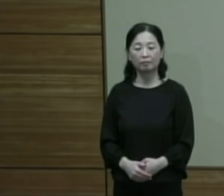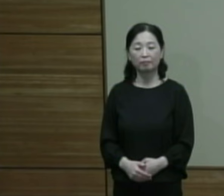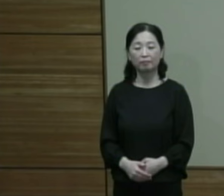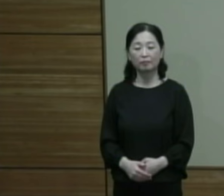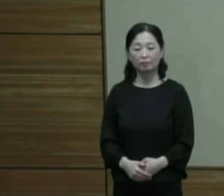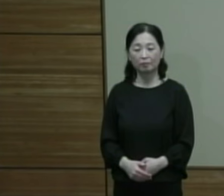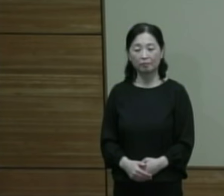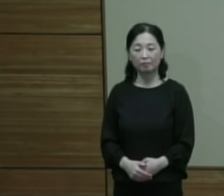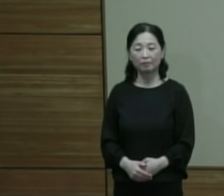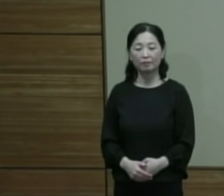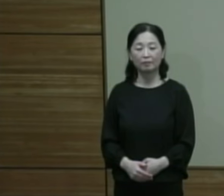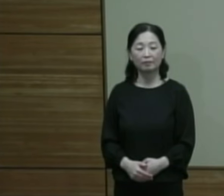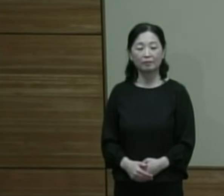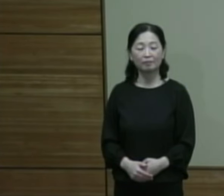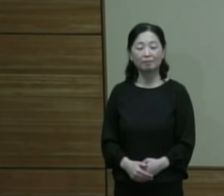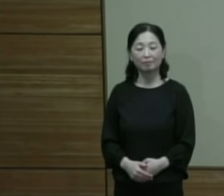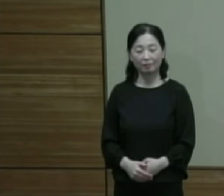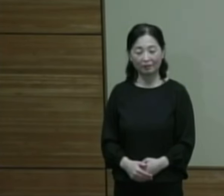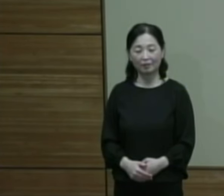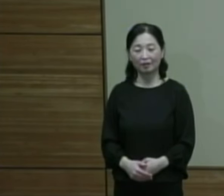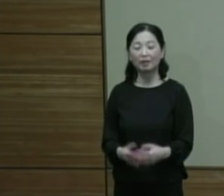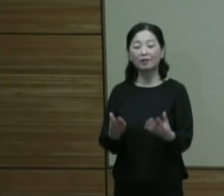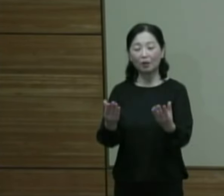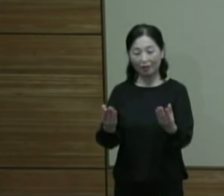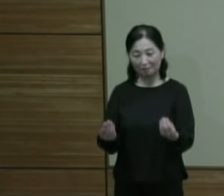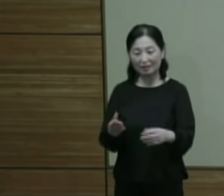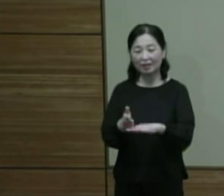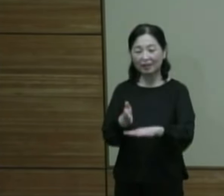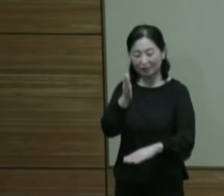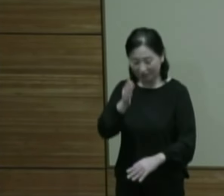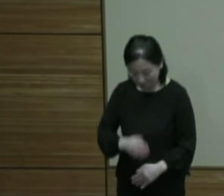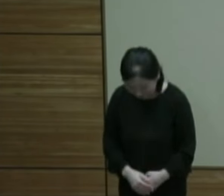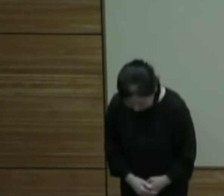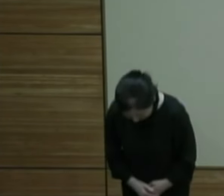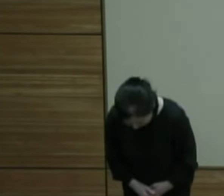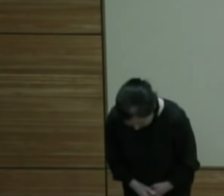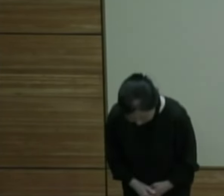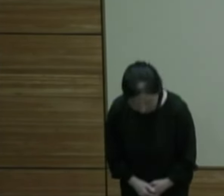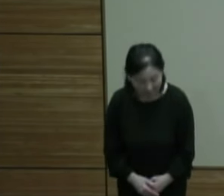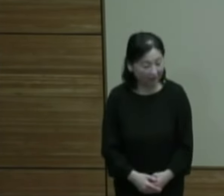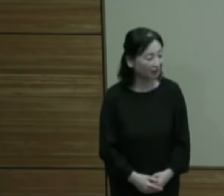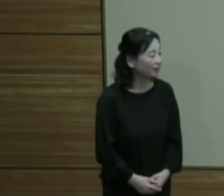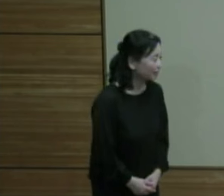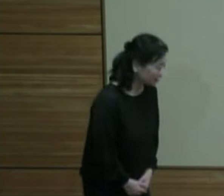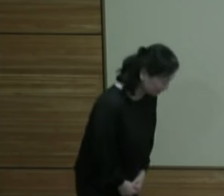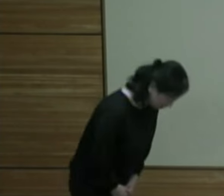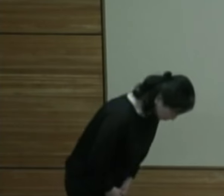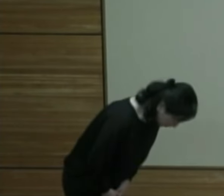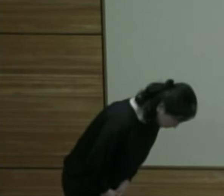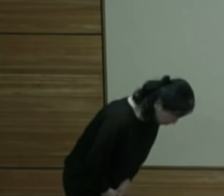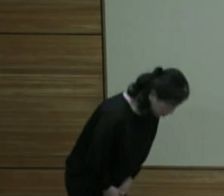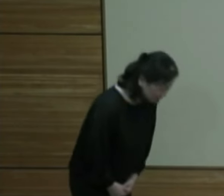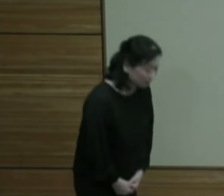よろしいでしょうか。それでは会見終わります。 はい、どうもありがとうございました。どうもありがとうございました。